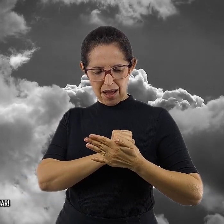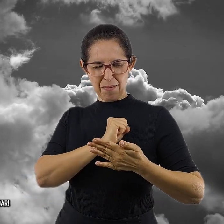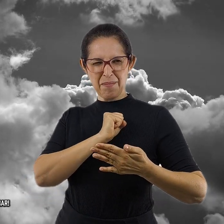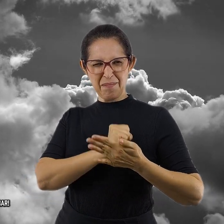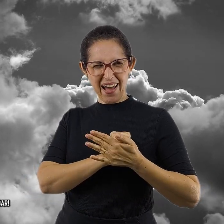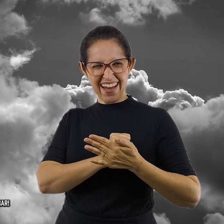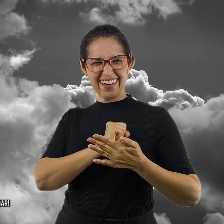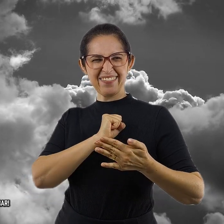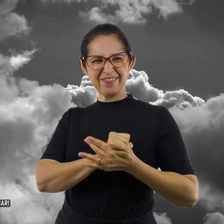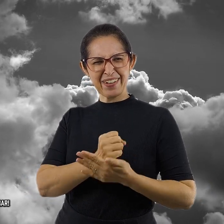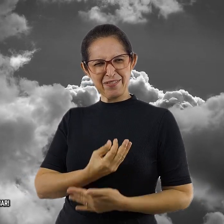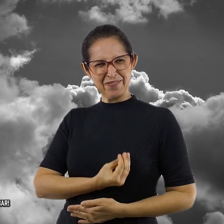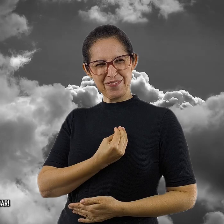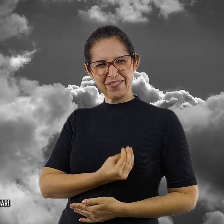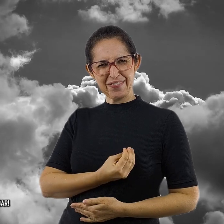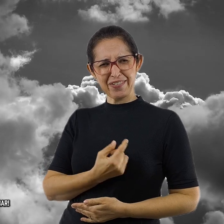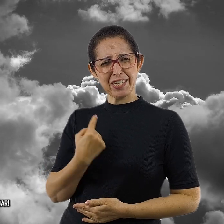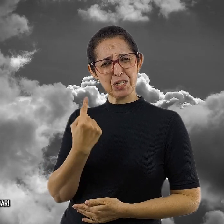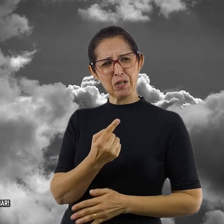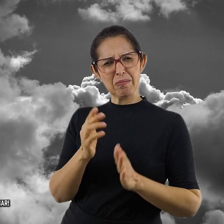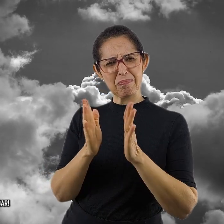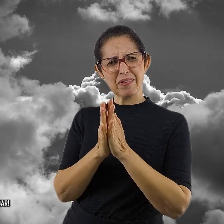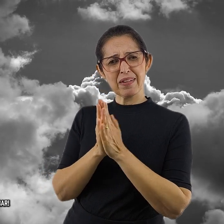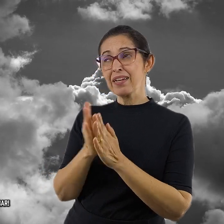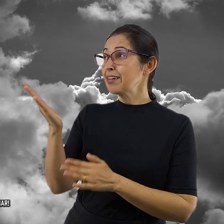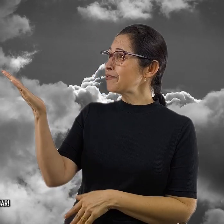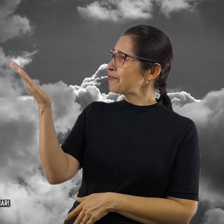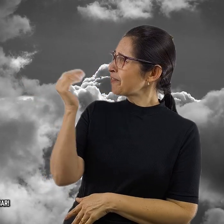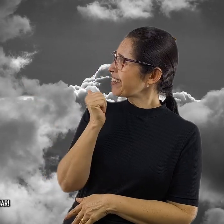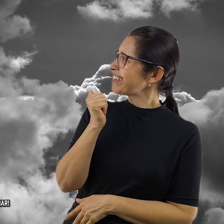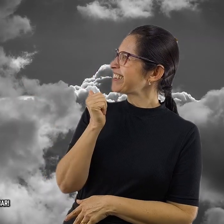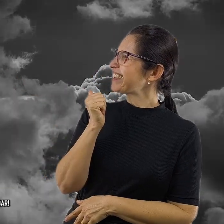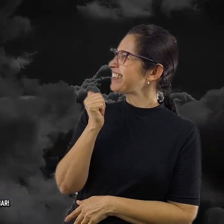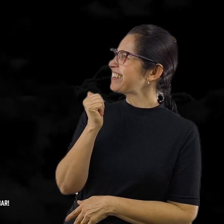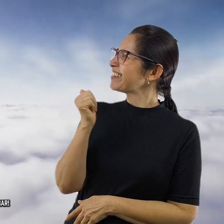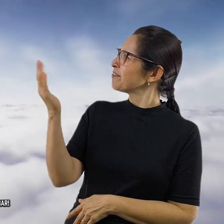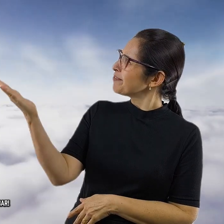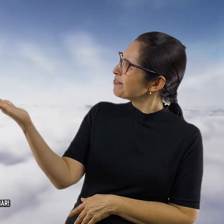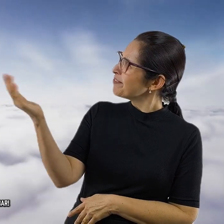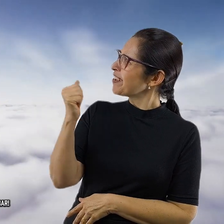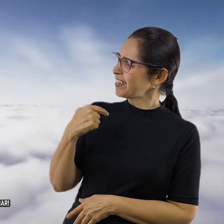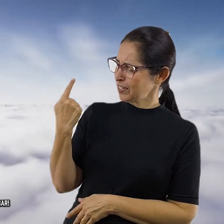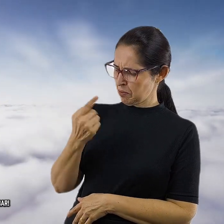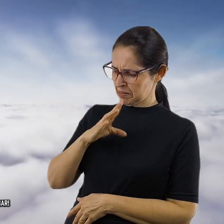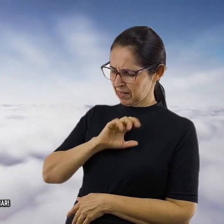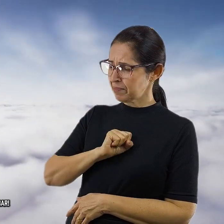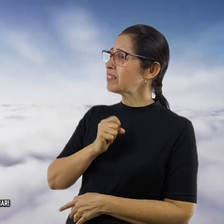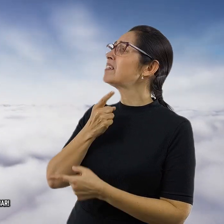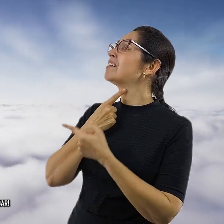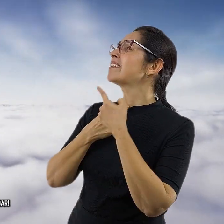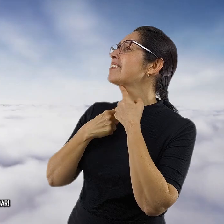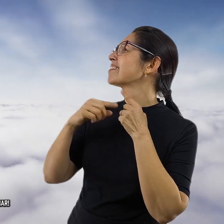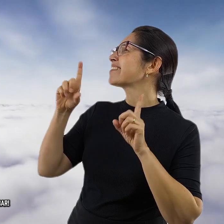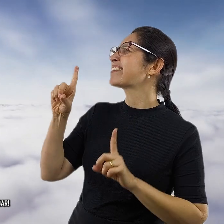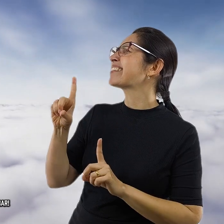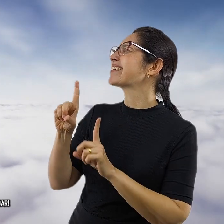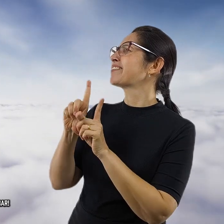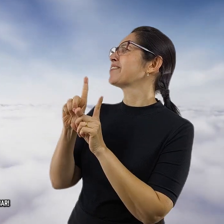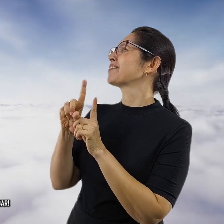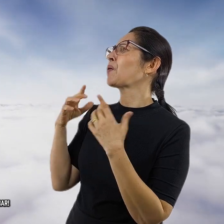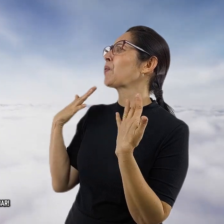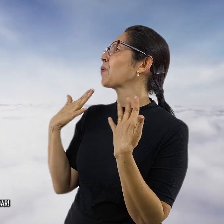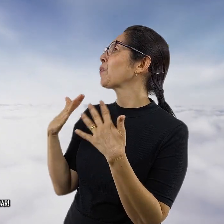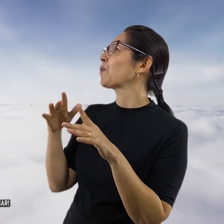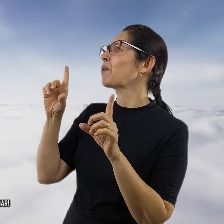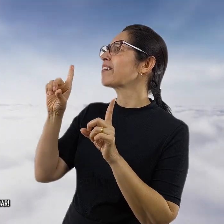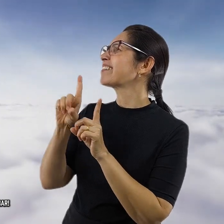igreja viva. Vem, Jesus, vem, nós te amamos, nós almejamos por esse encontro,